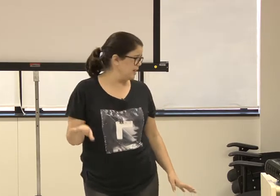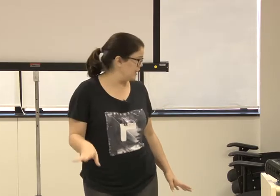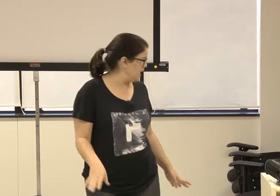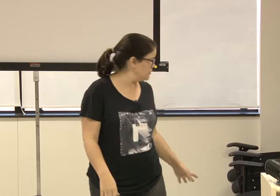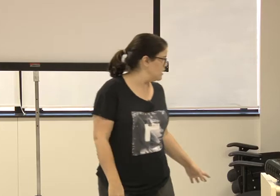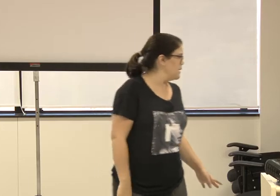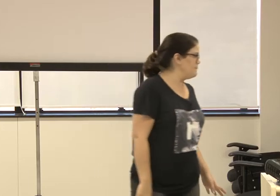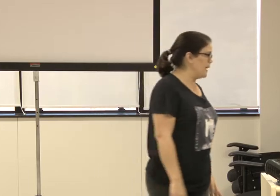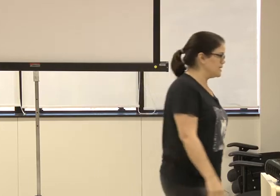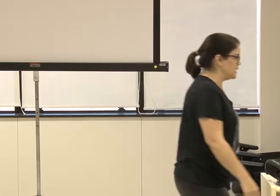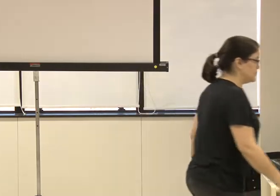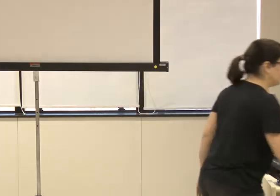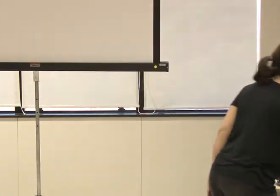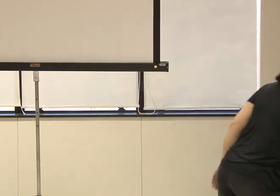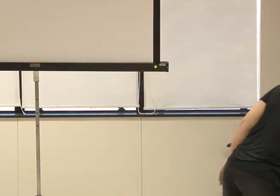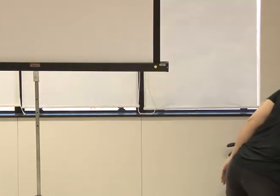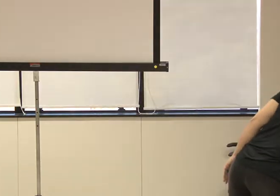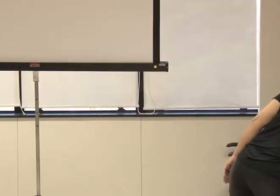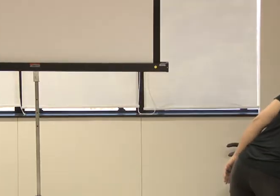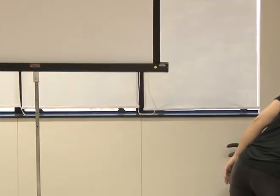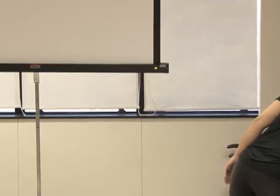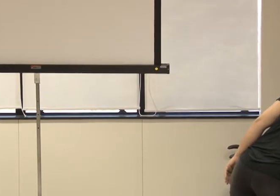caro, mas ele também vai se lascar.